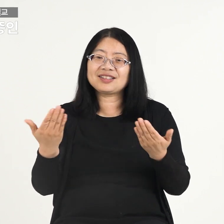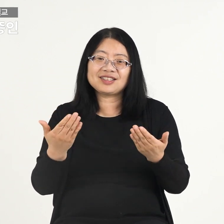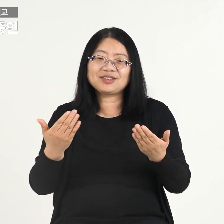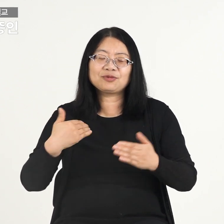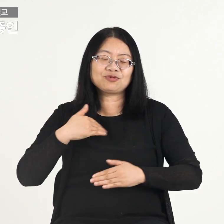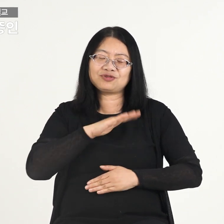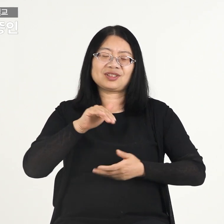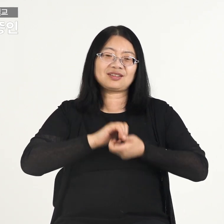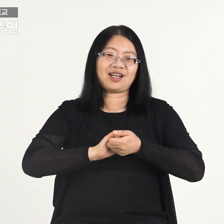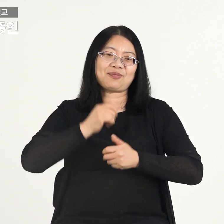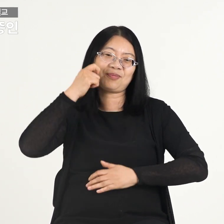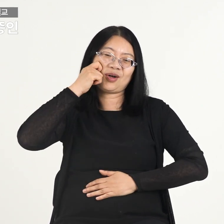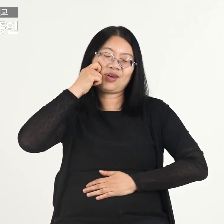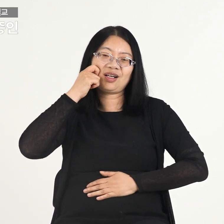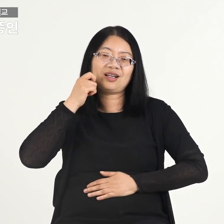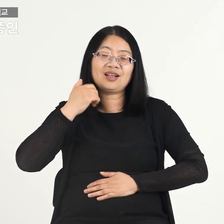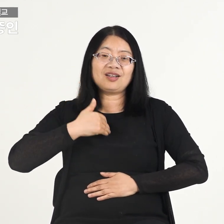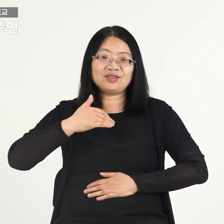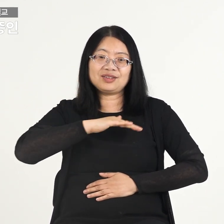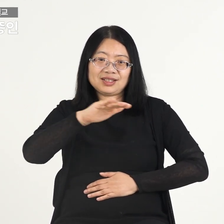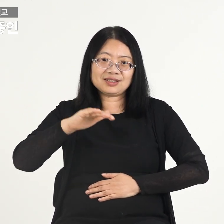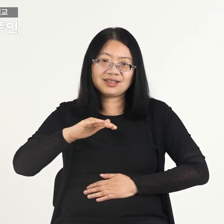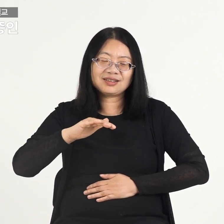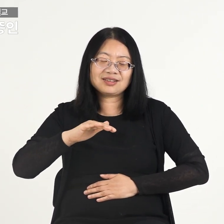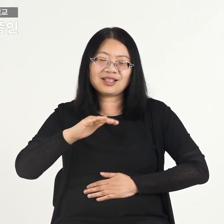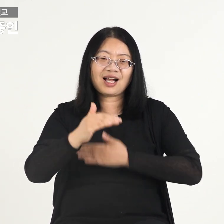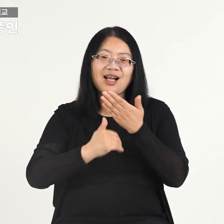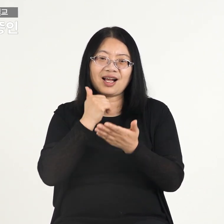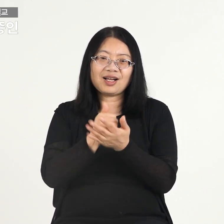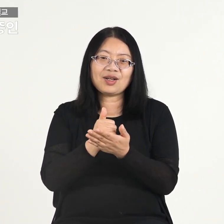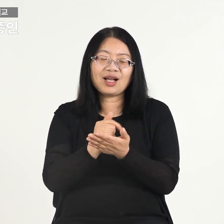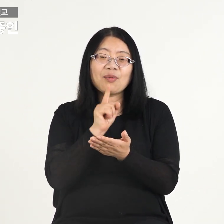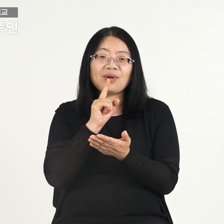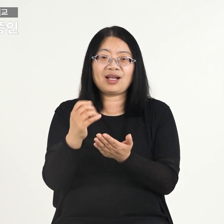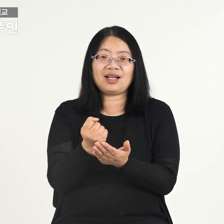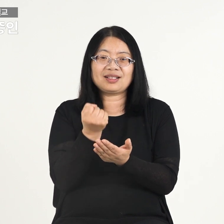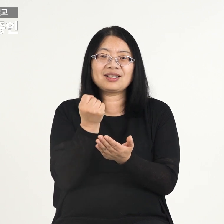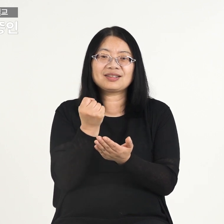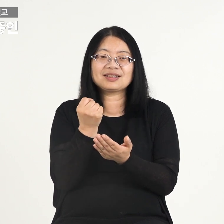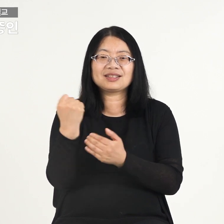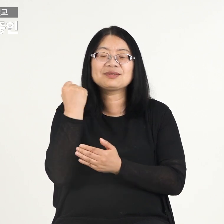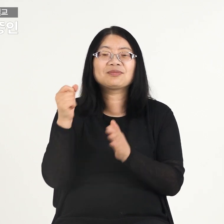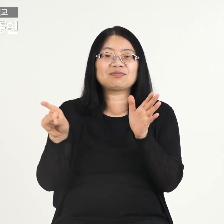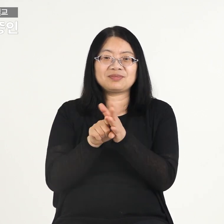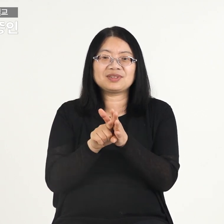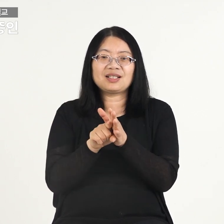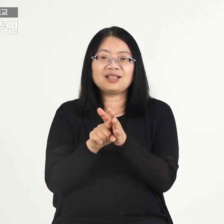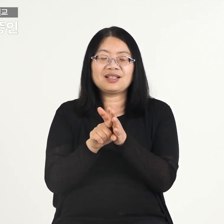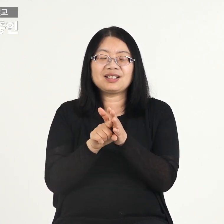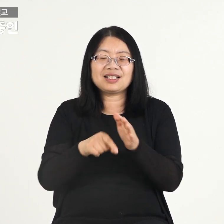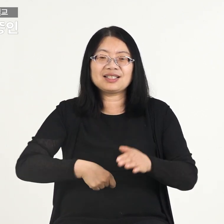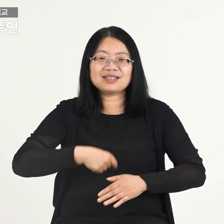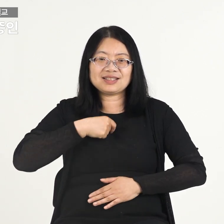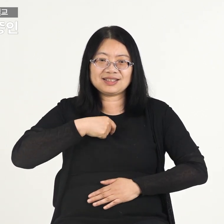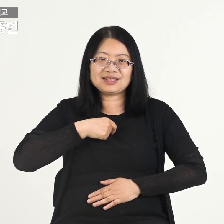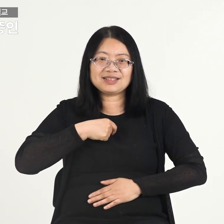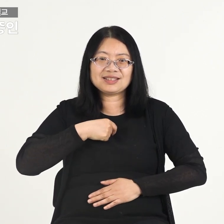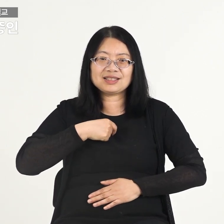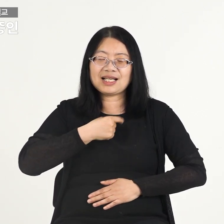겁니다. 우리는 말씀이 갖는 힘을 믿고